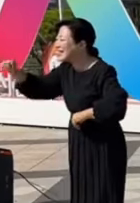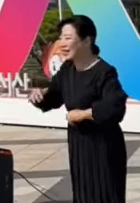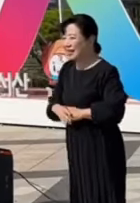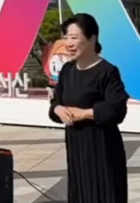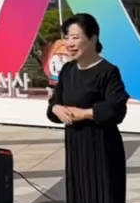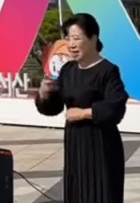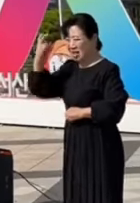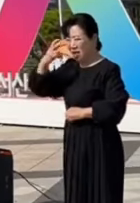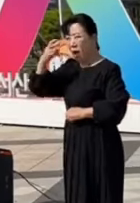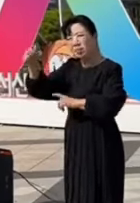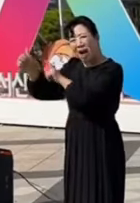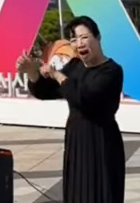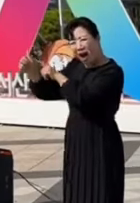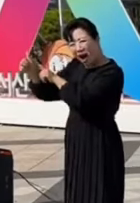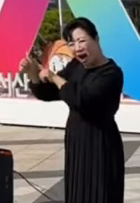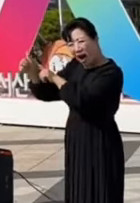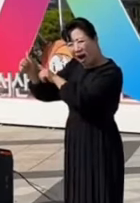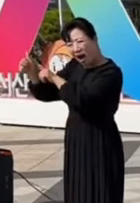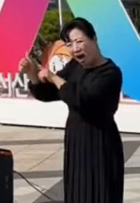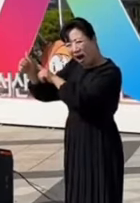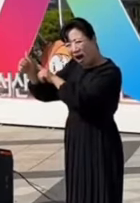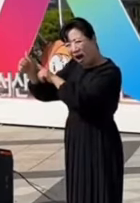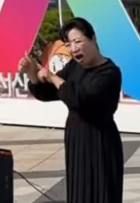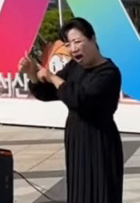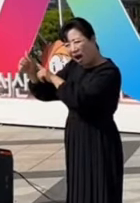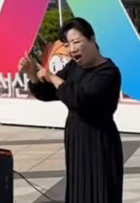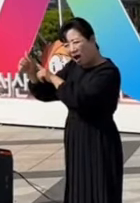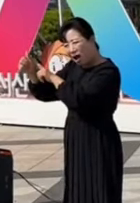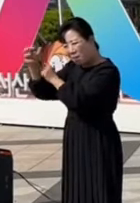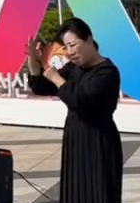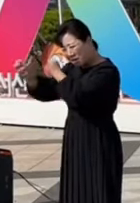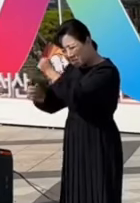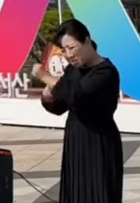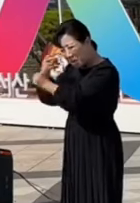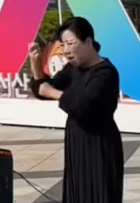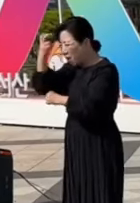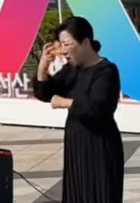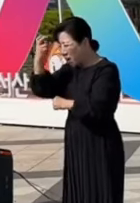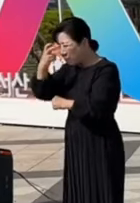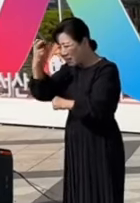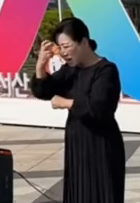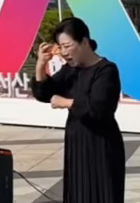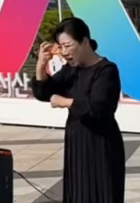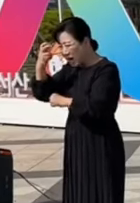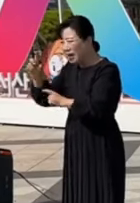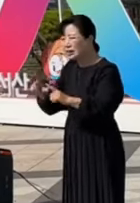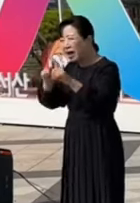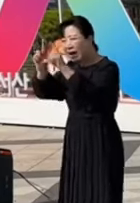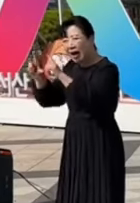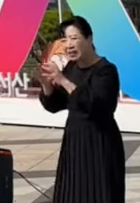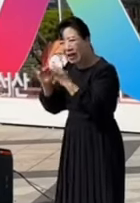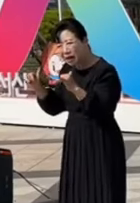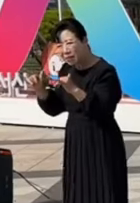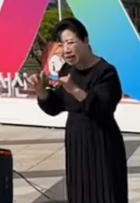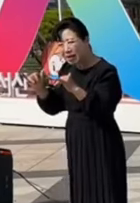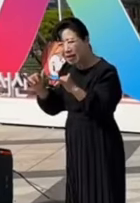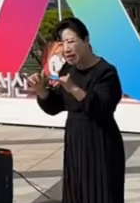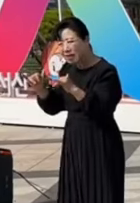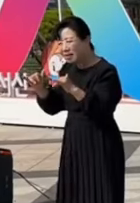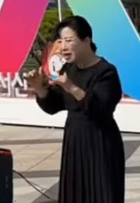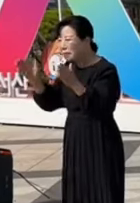검사라는 놈이 수십 년 검사 생활한 놈이 방칸도 없어가지고 지